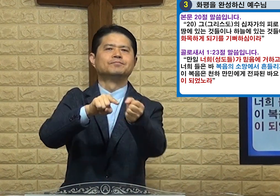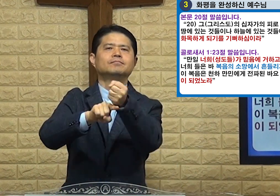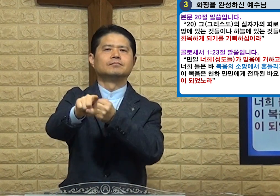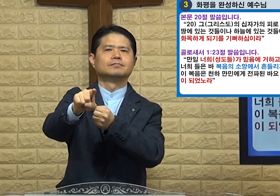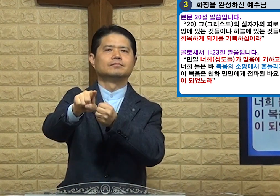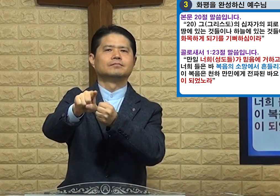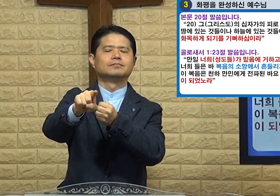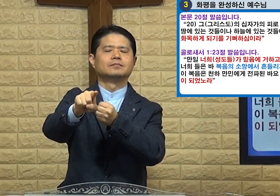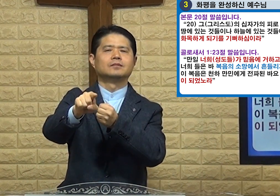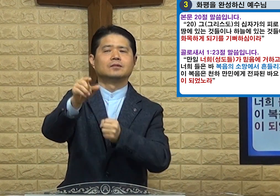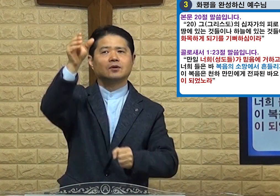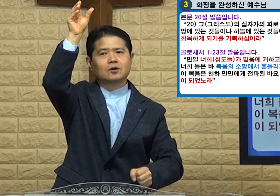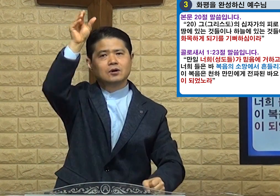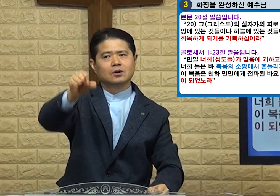완전한 피였습니다.